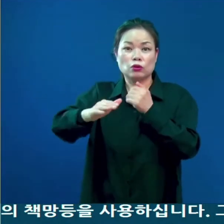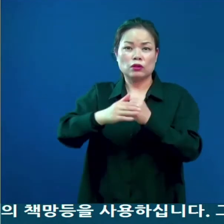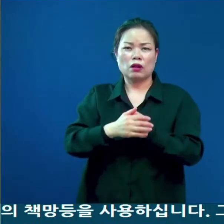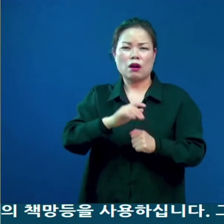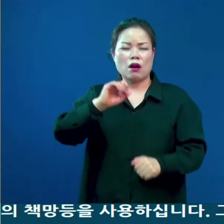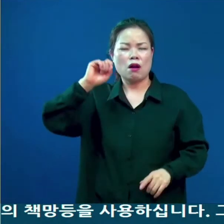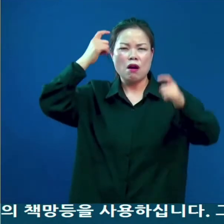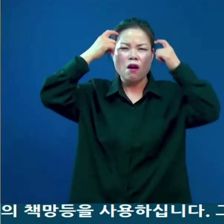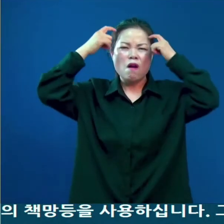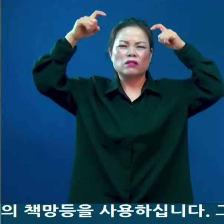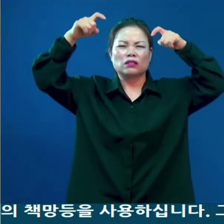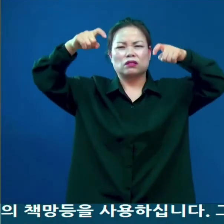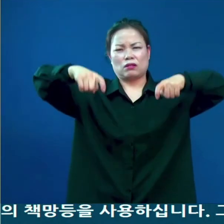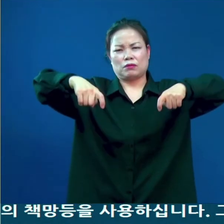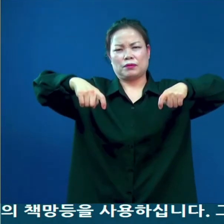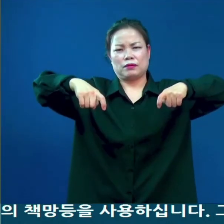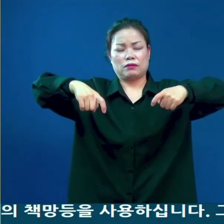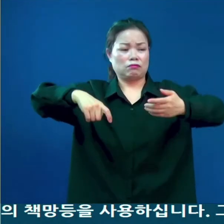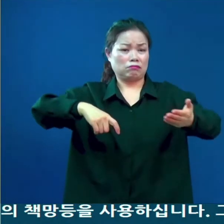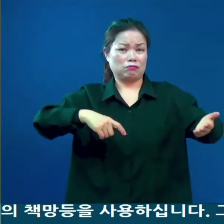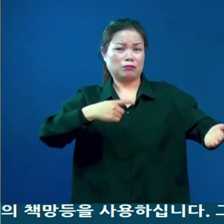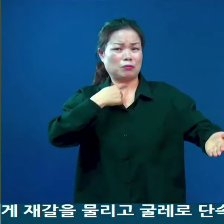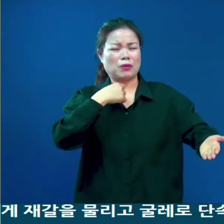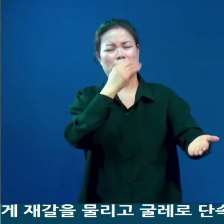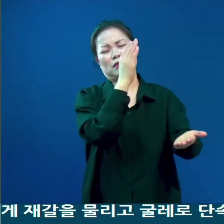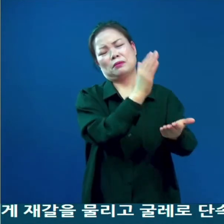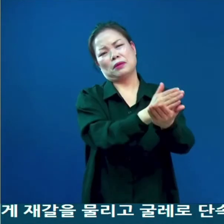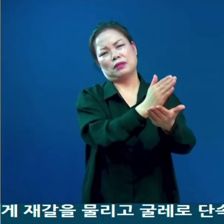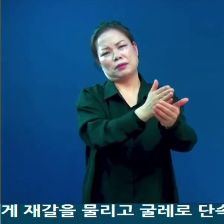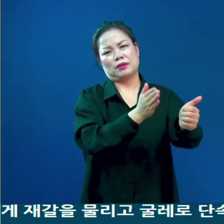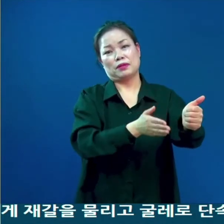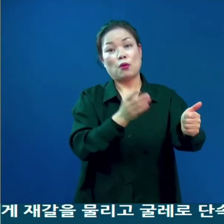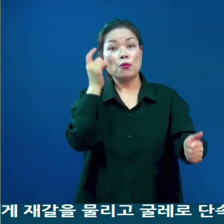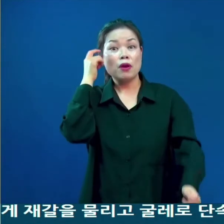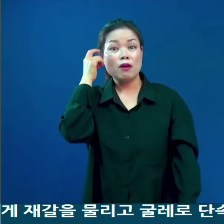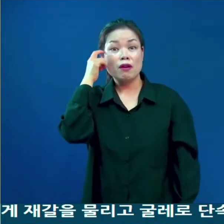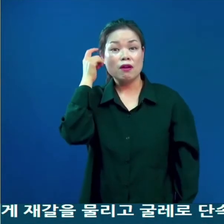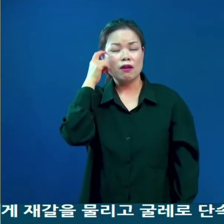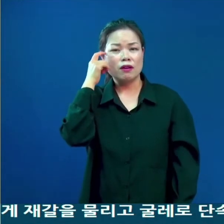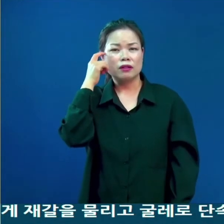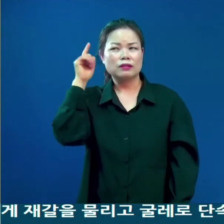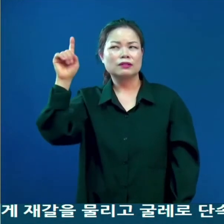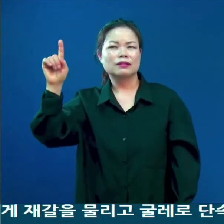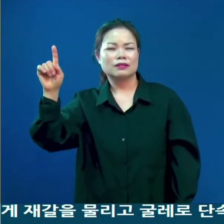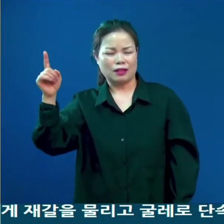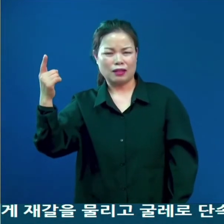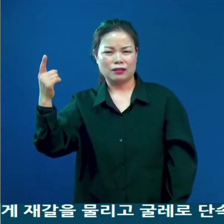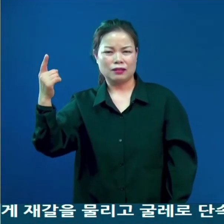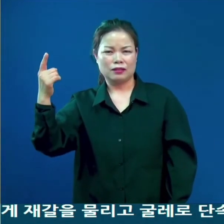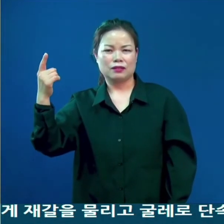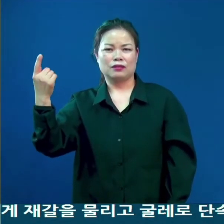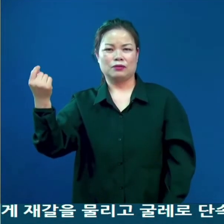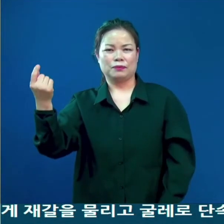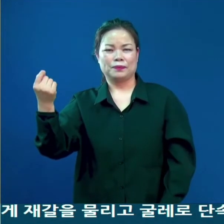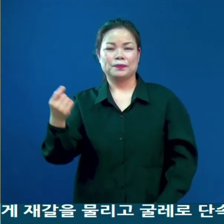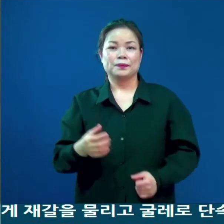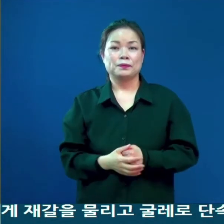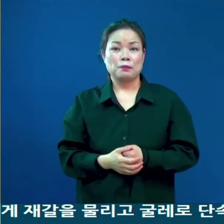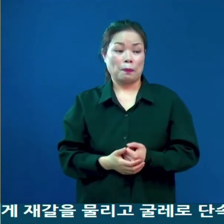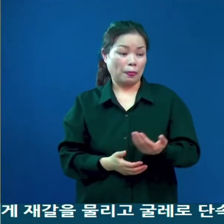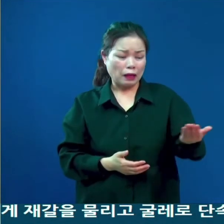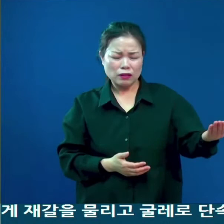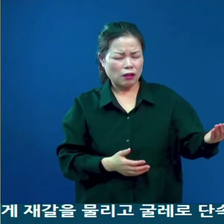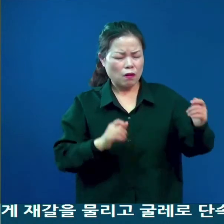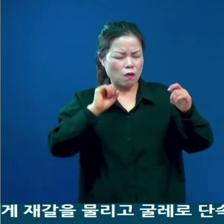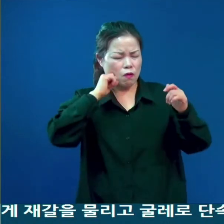그런 어리석음을 당신들은 범하지 마십시오. 왜요? 다윗이 그래 했으니까요. 당신들은